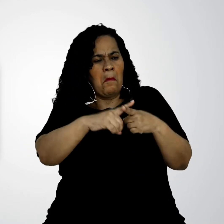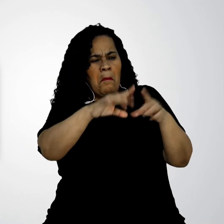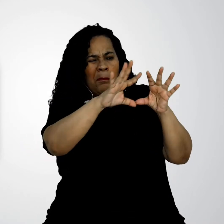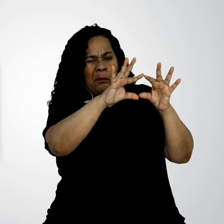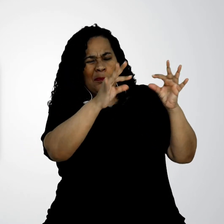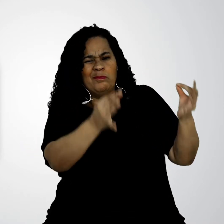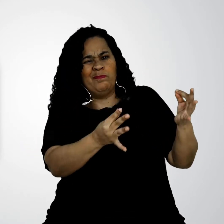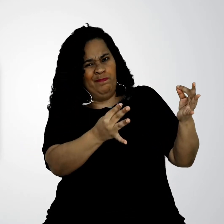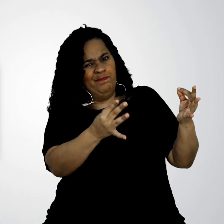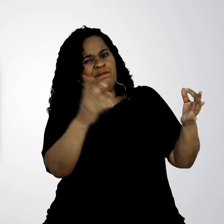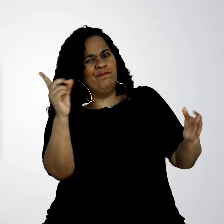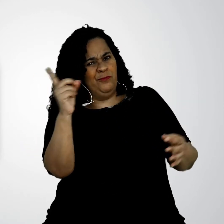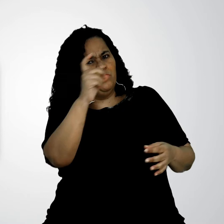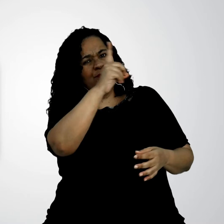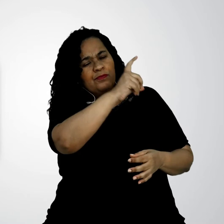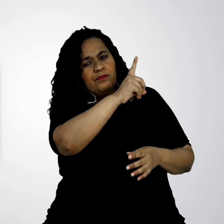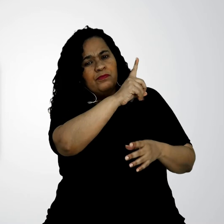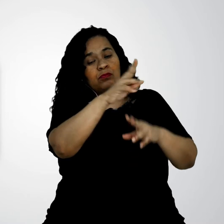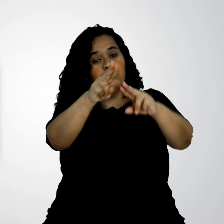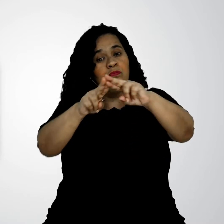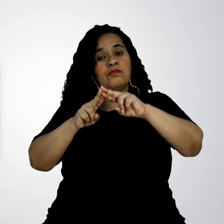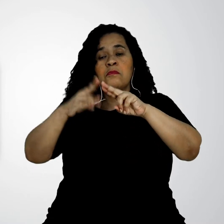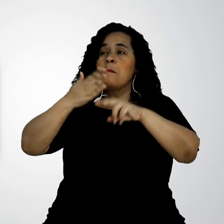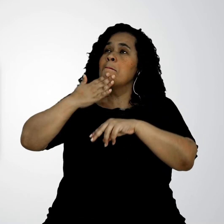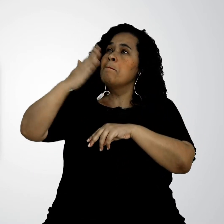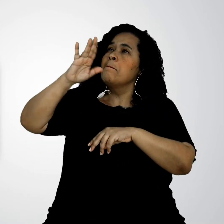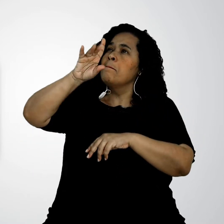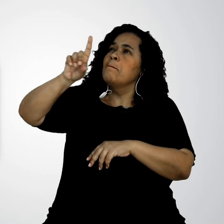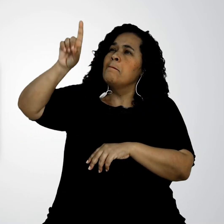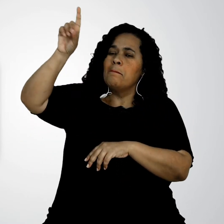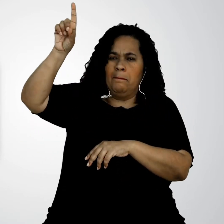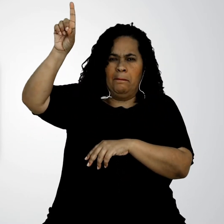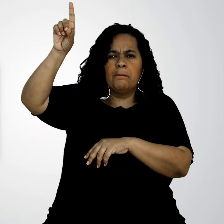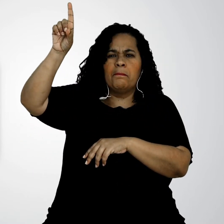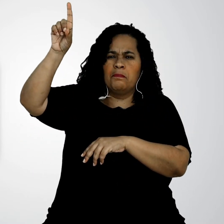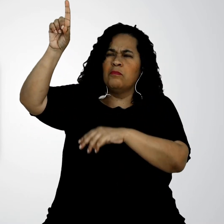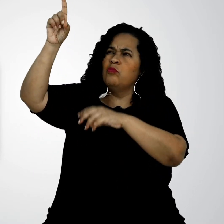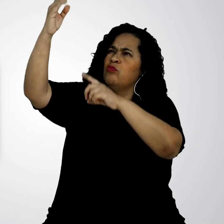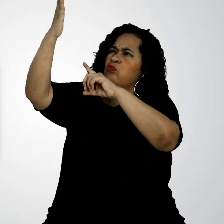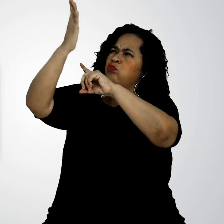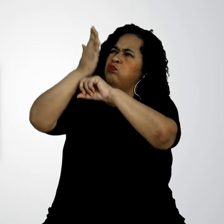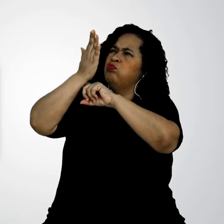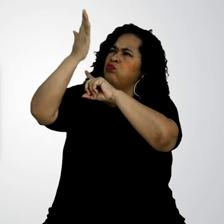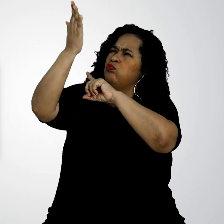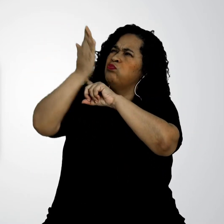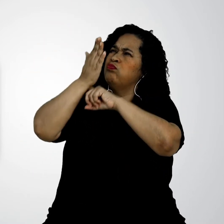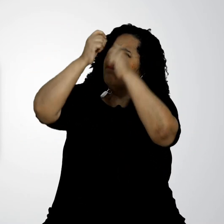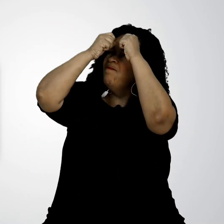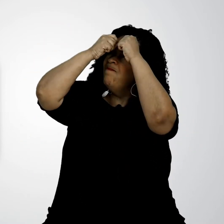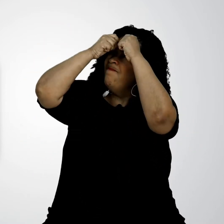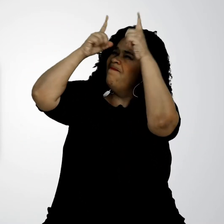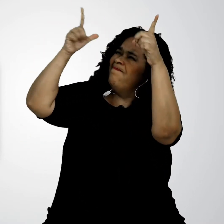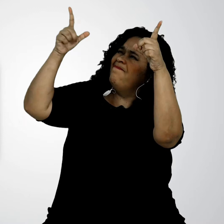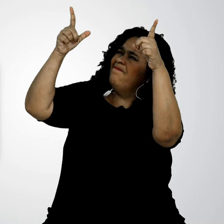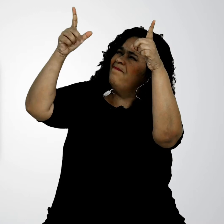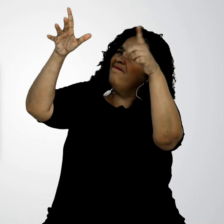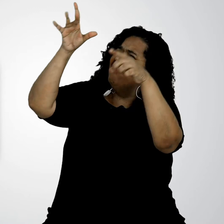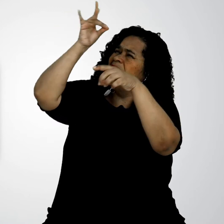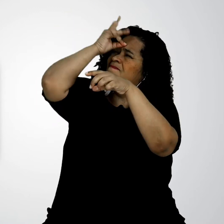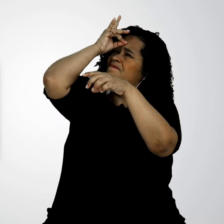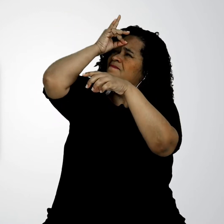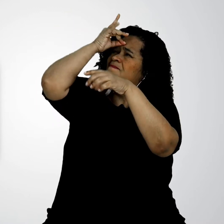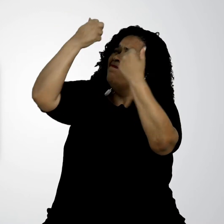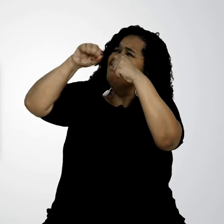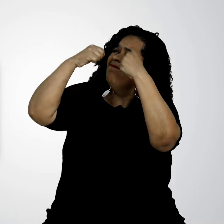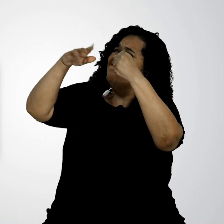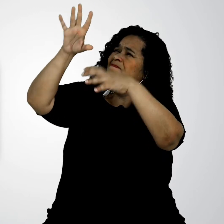pede sensibilidade dada por Deus para não agredir ninguém, mas também não negligenciar a missão de trazer orientação